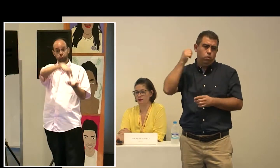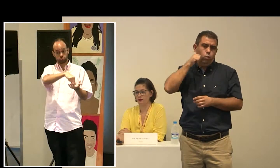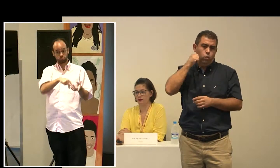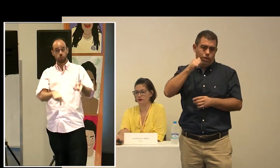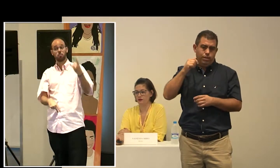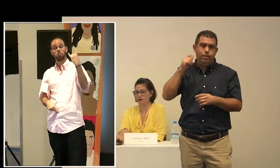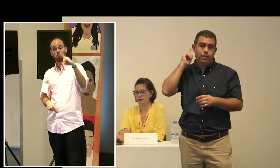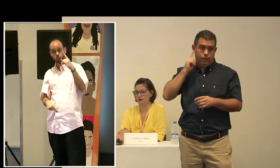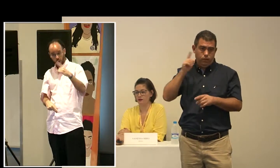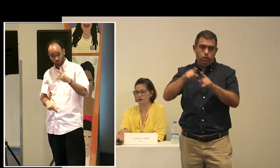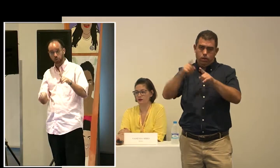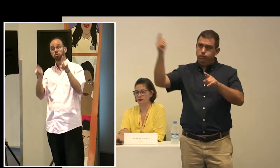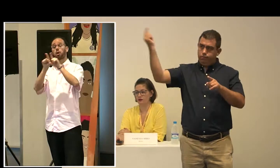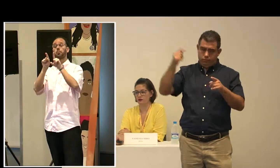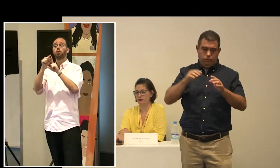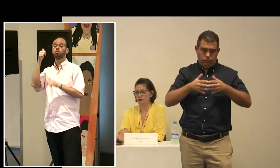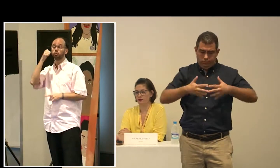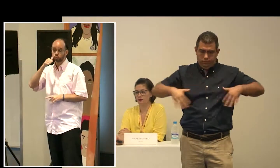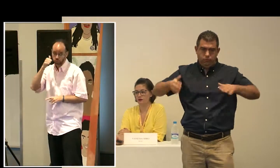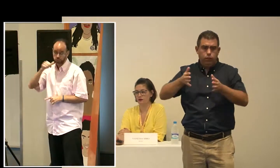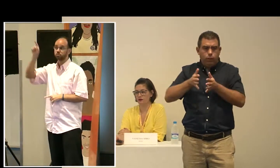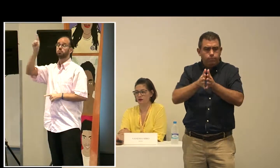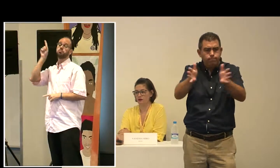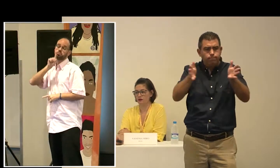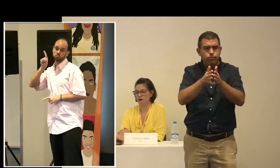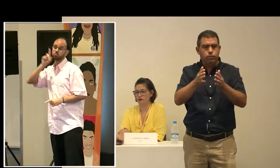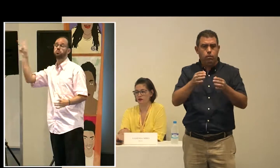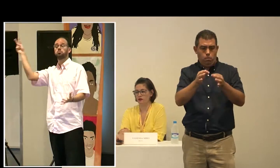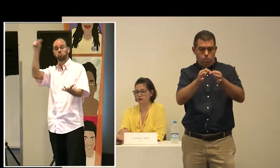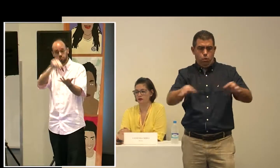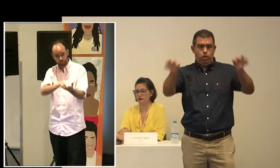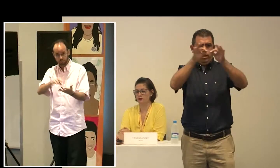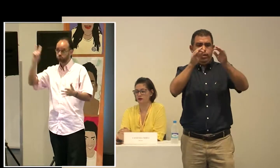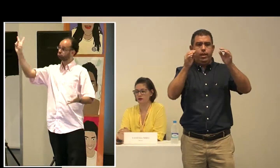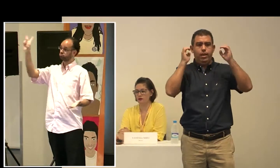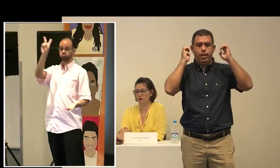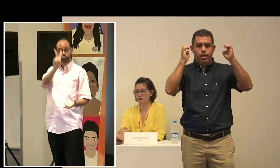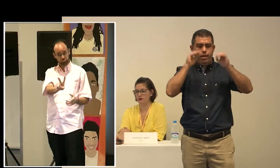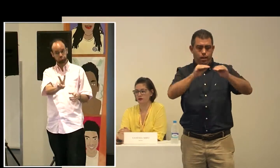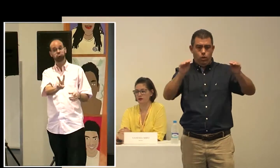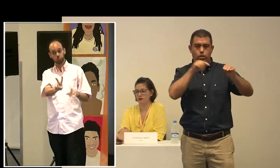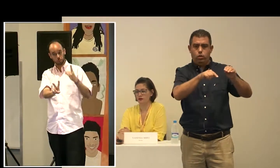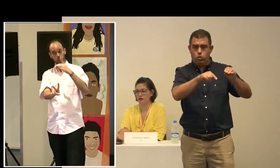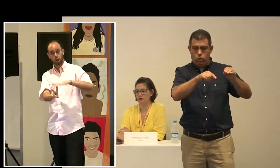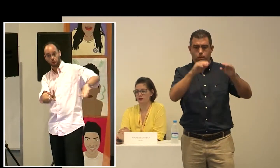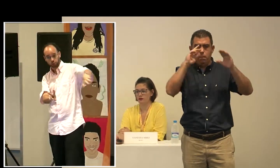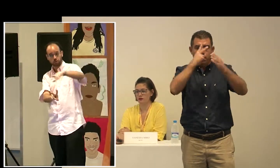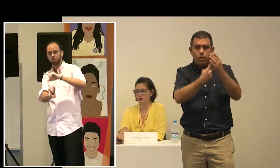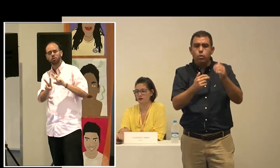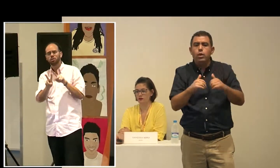Lá nos Estados Unidos, algumas pessoas vieram para a Bolívia.